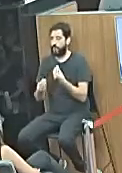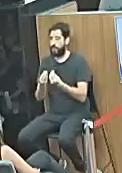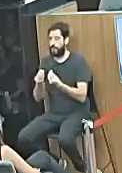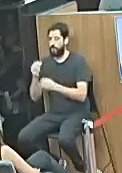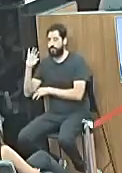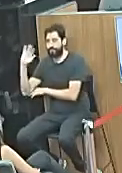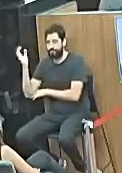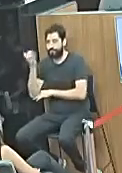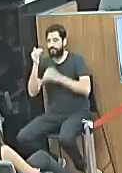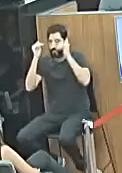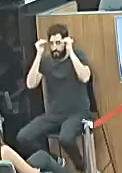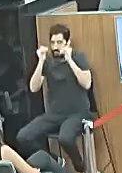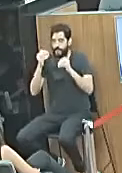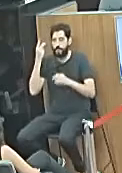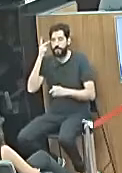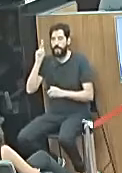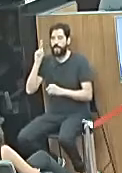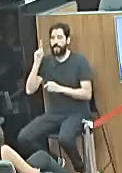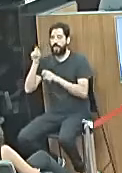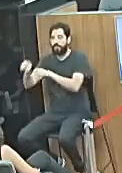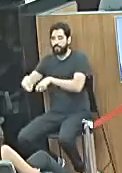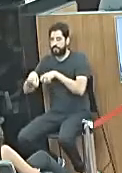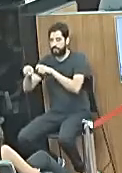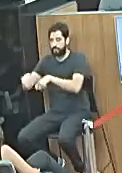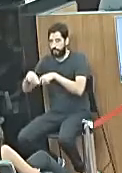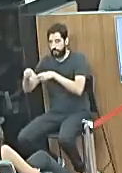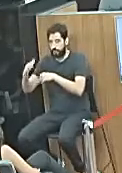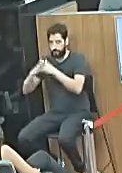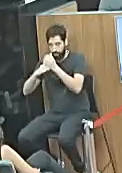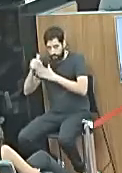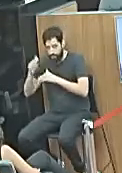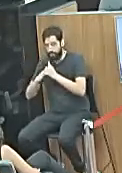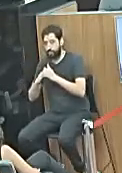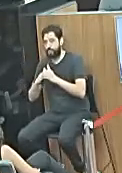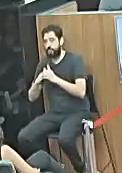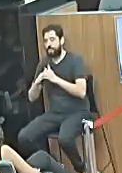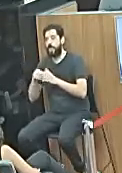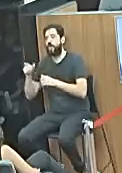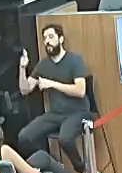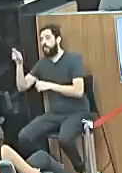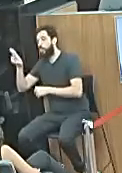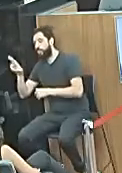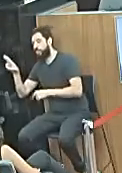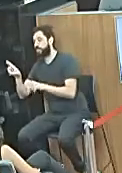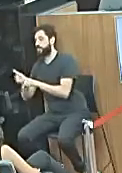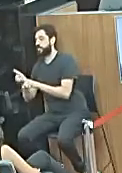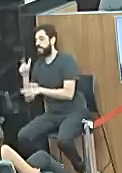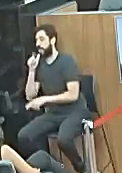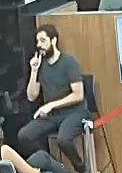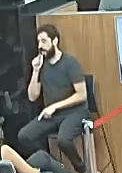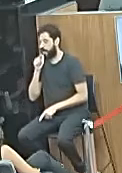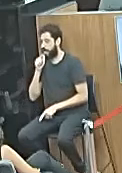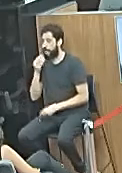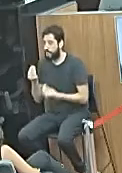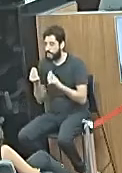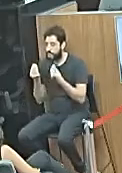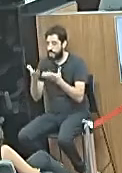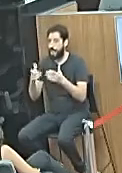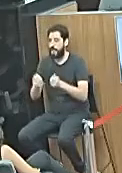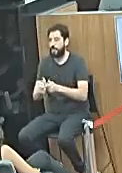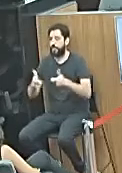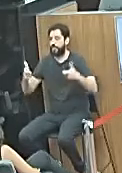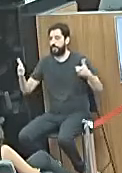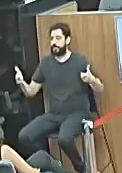para a agricultura os agricultores usuários e produtores de água e garantir a ampliação